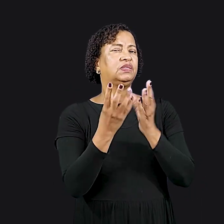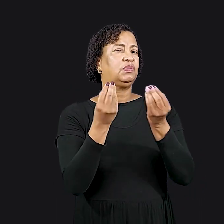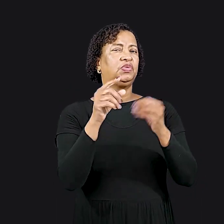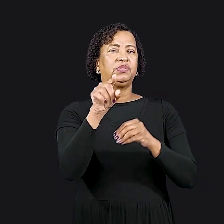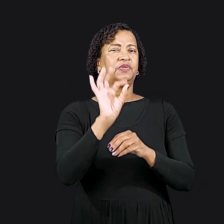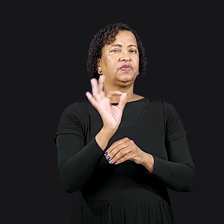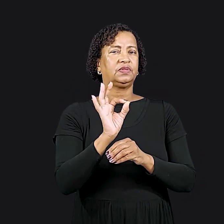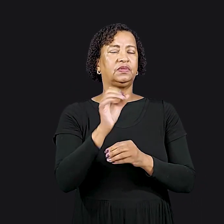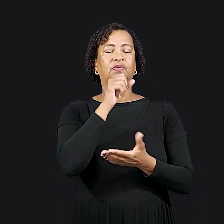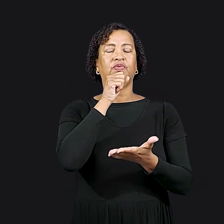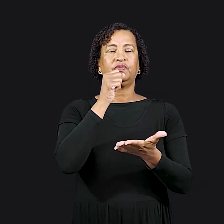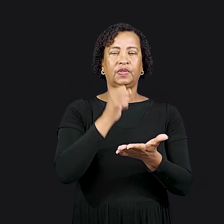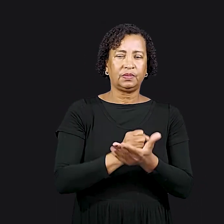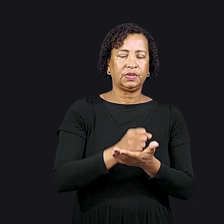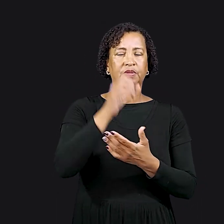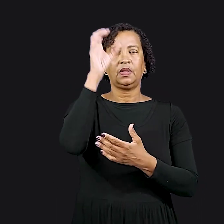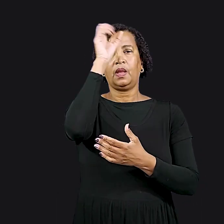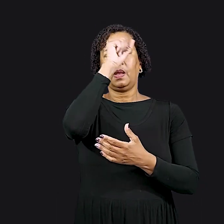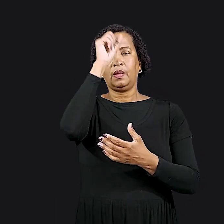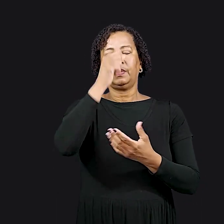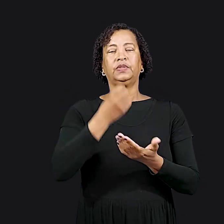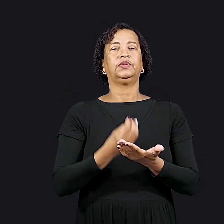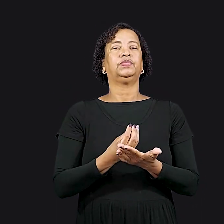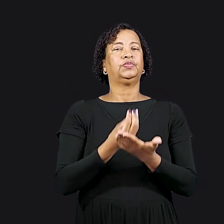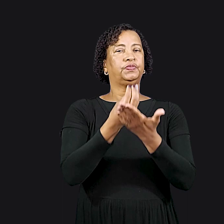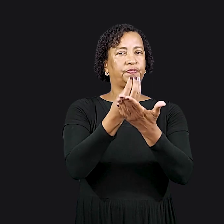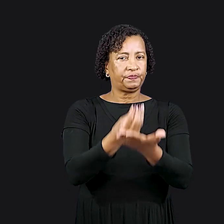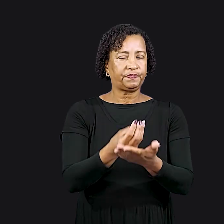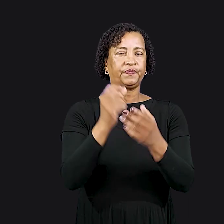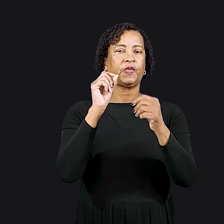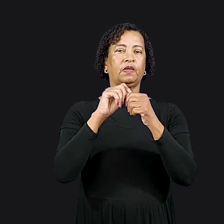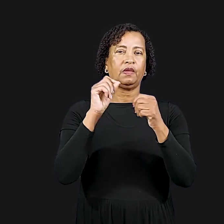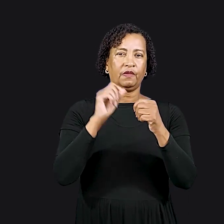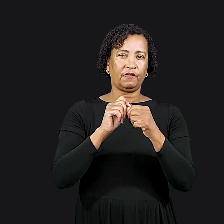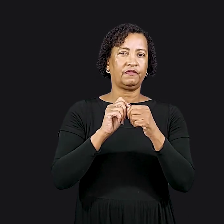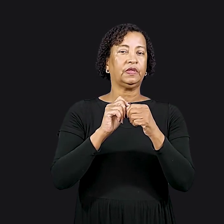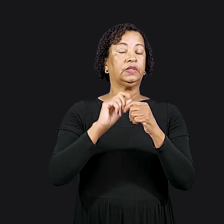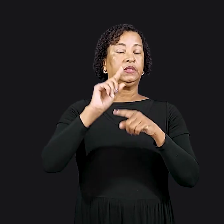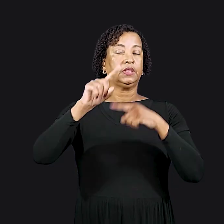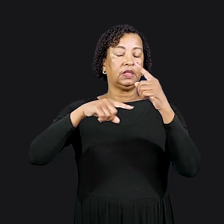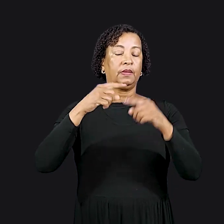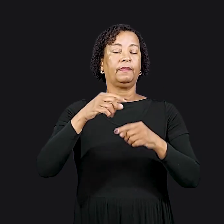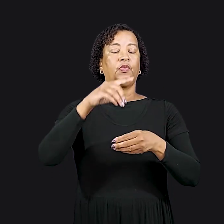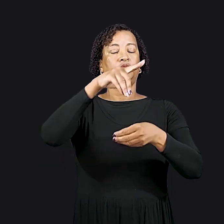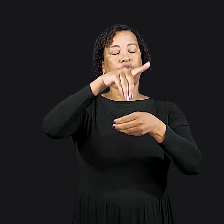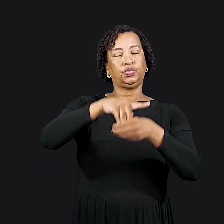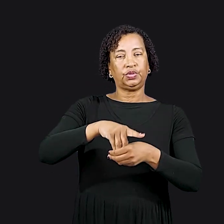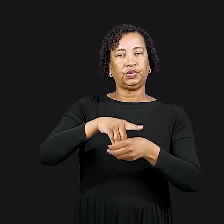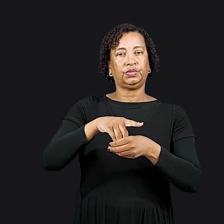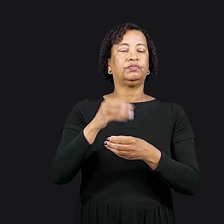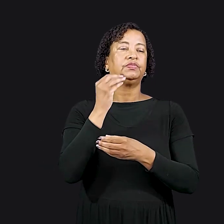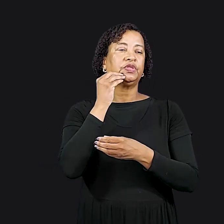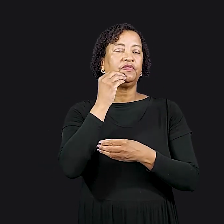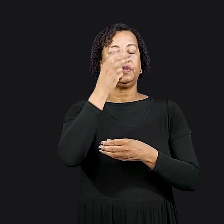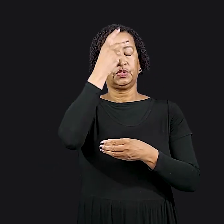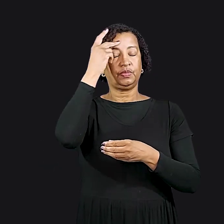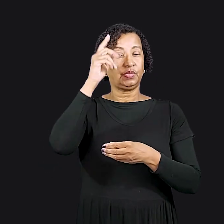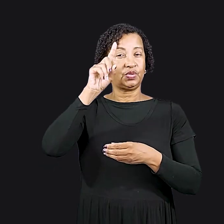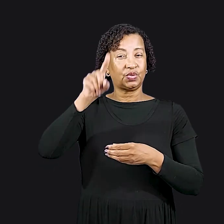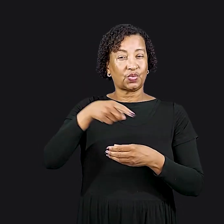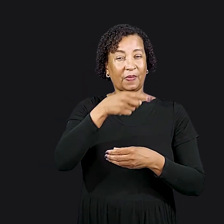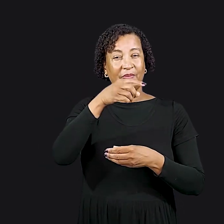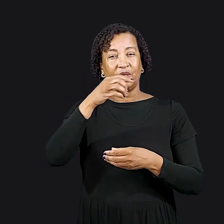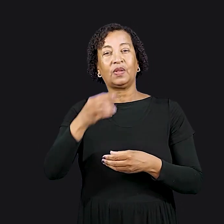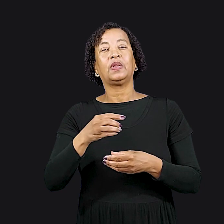você. No Velho Testamento aprendemos sobre as ofertas que eram feitas além do dízimo. Talvez um milionário também